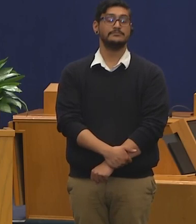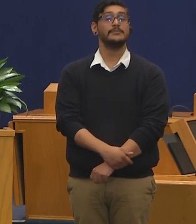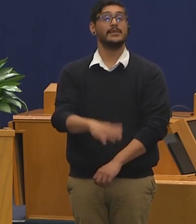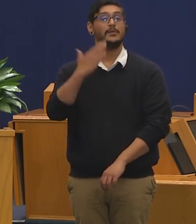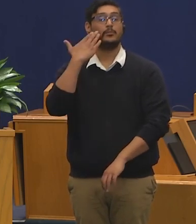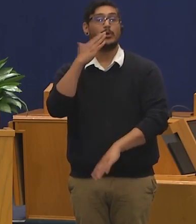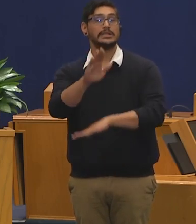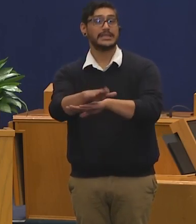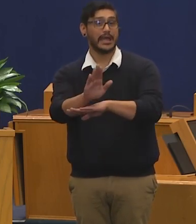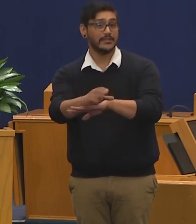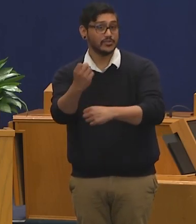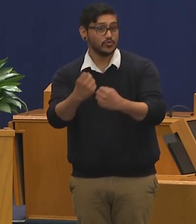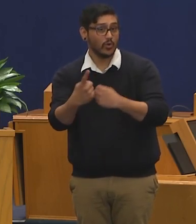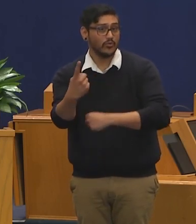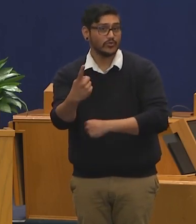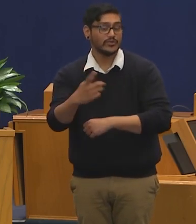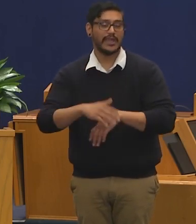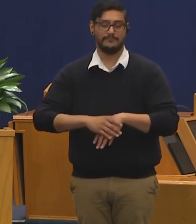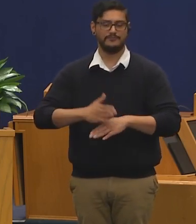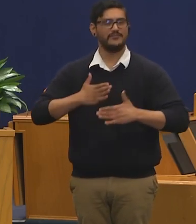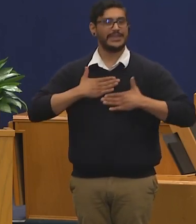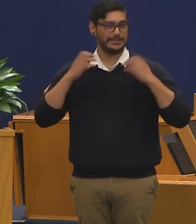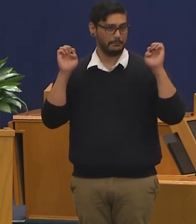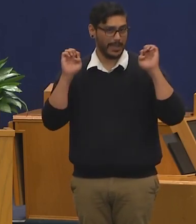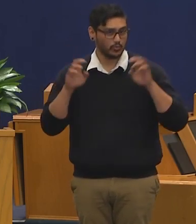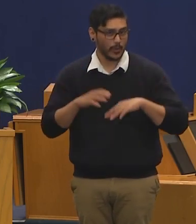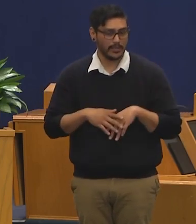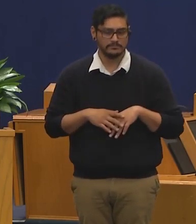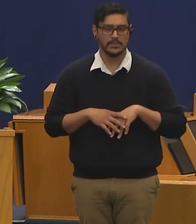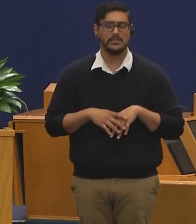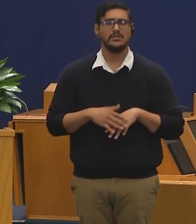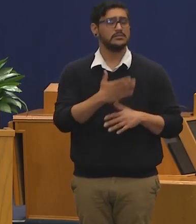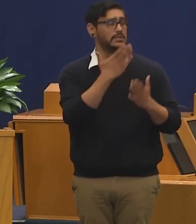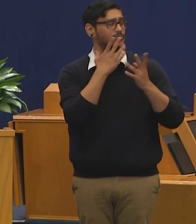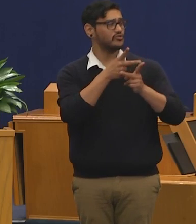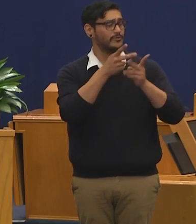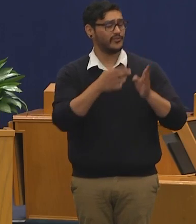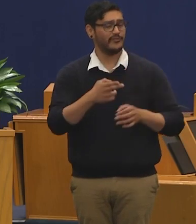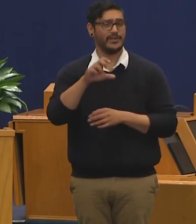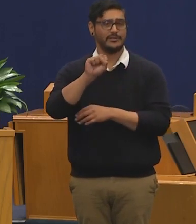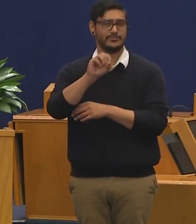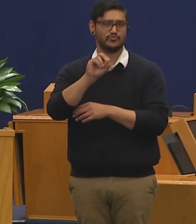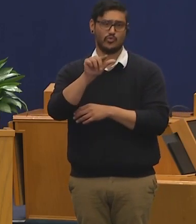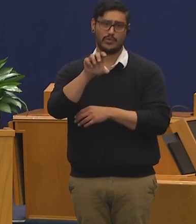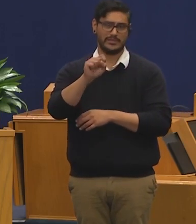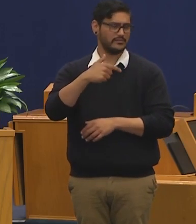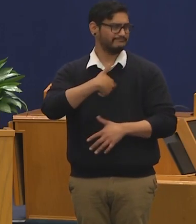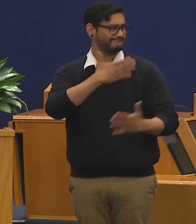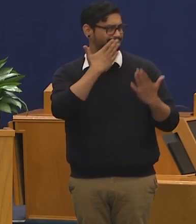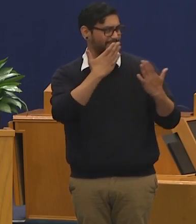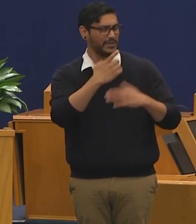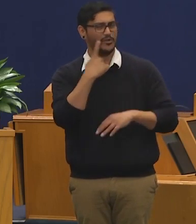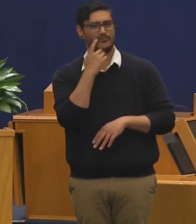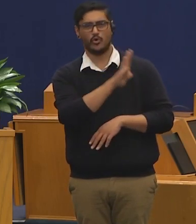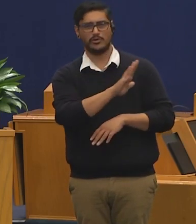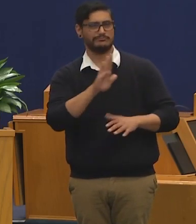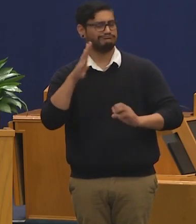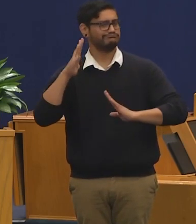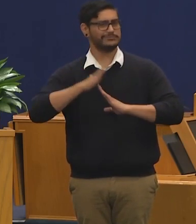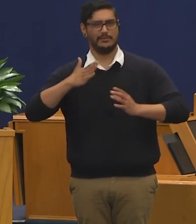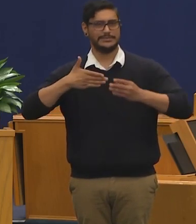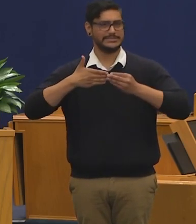Buenas tardes a todos y felices Pascua. Gracias, Supervisora Solis. Estoy muy agradecido por su gran liderazgo